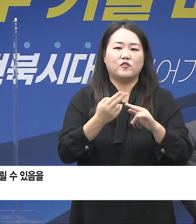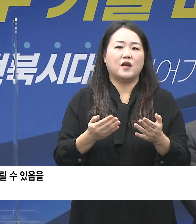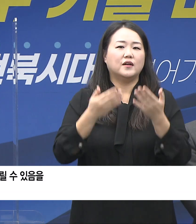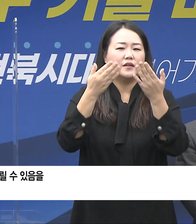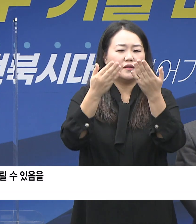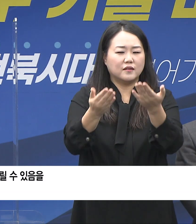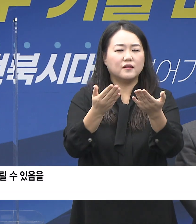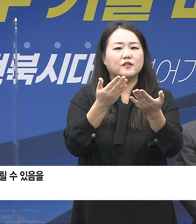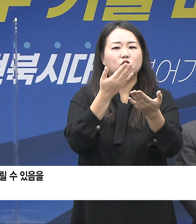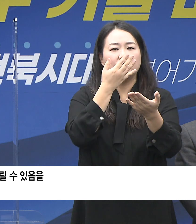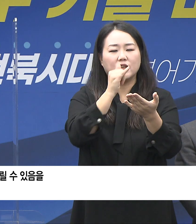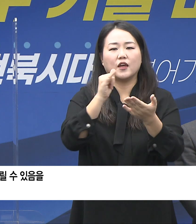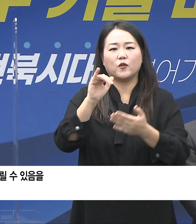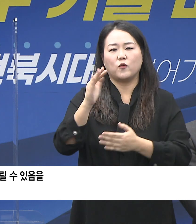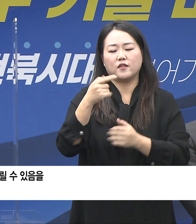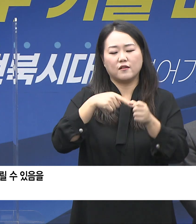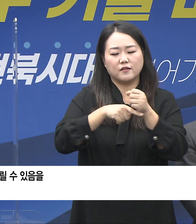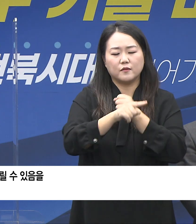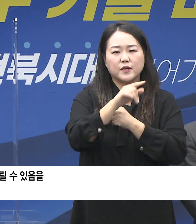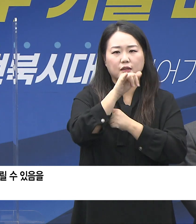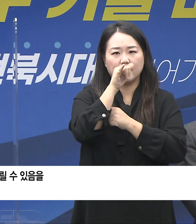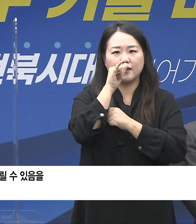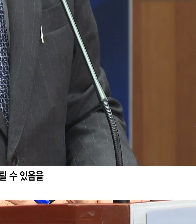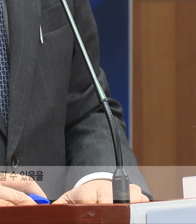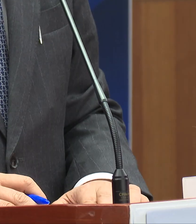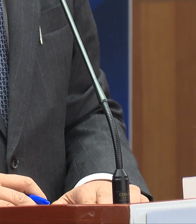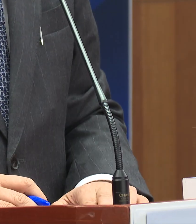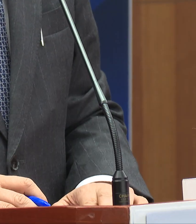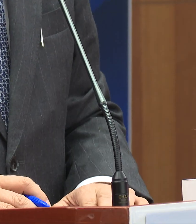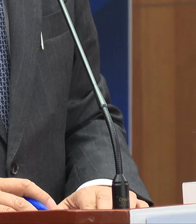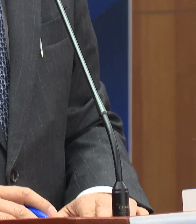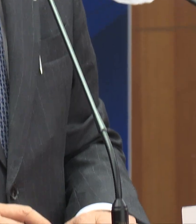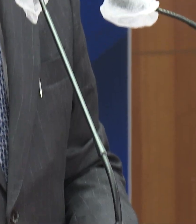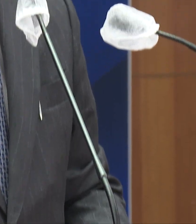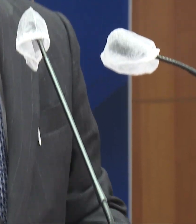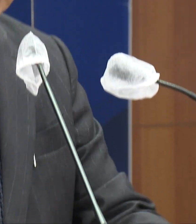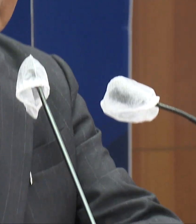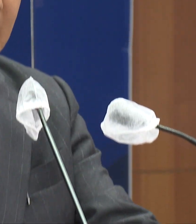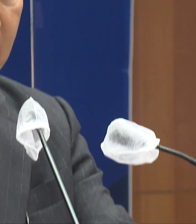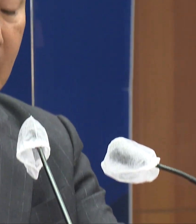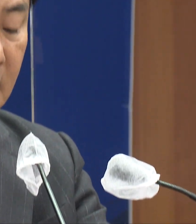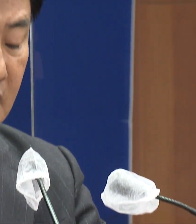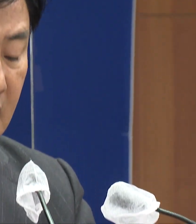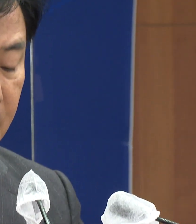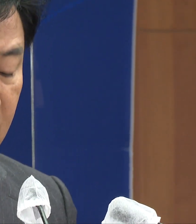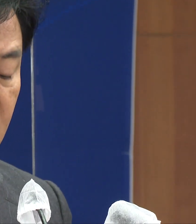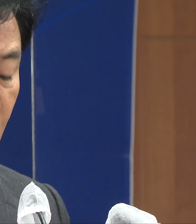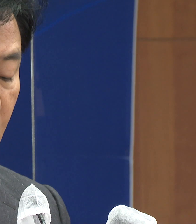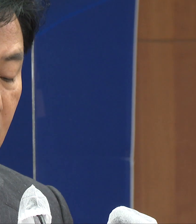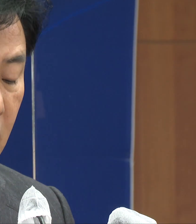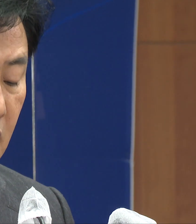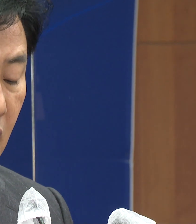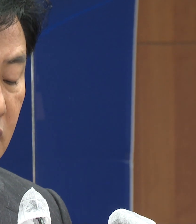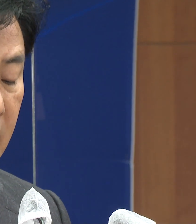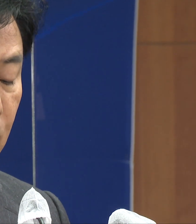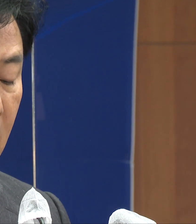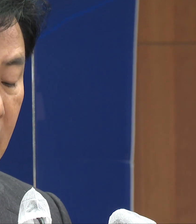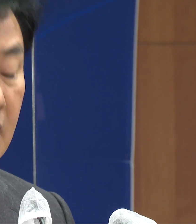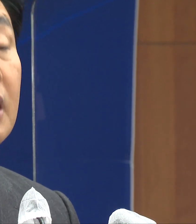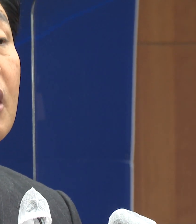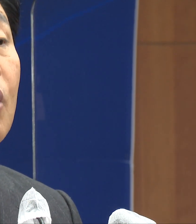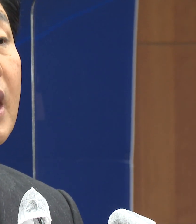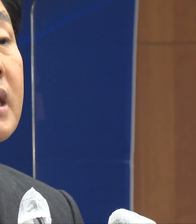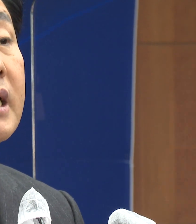있음을 매우 의미 있게 생각하고 감사하게 생각합니다. 전라북도 역시 정부의 긴축재정 기조 속에서